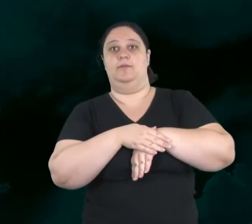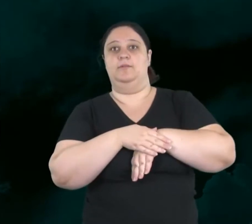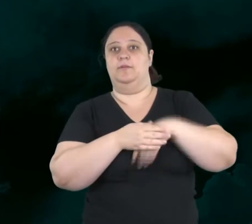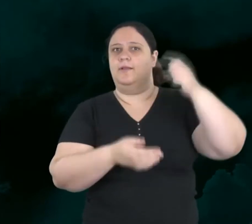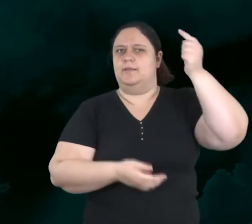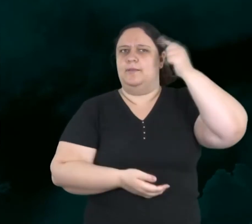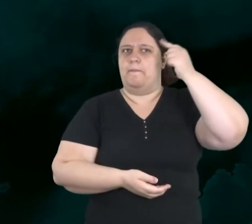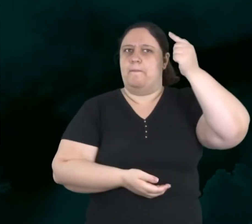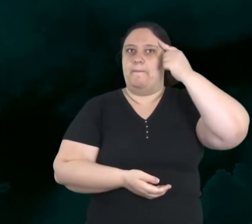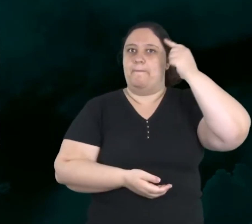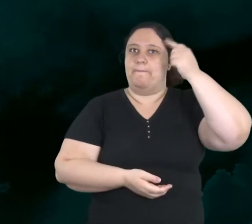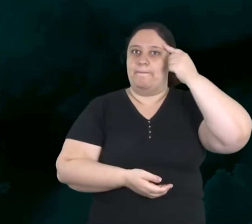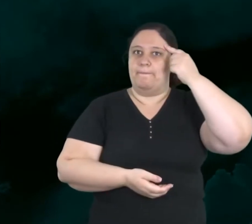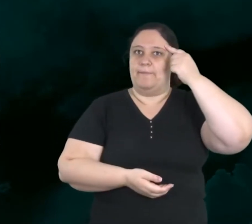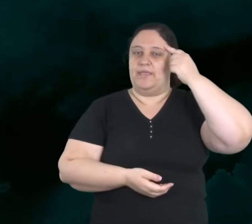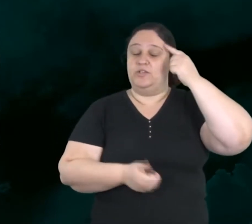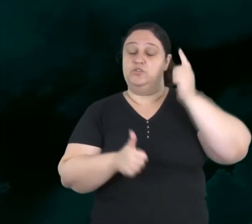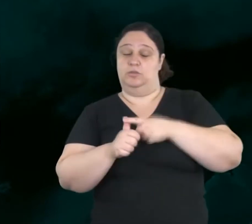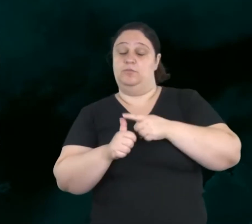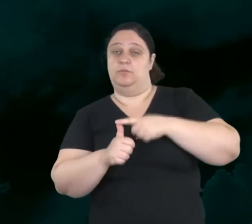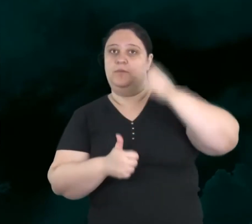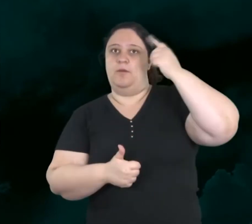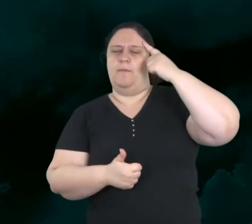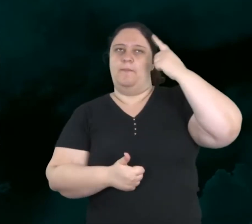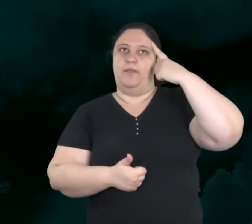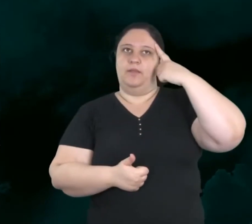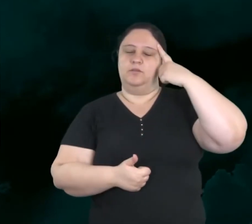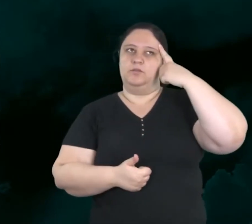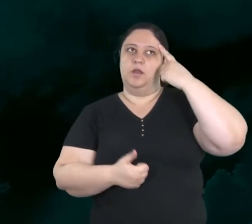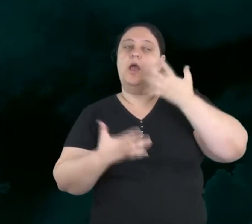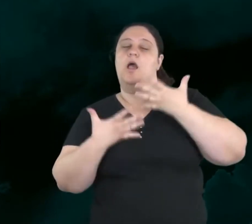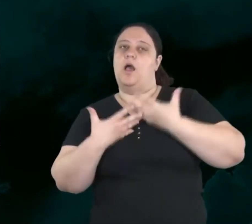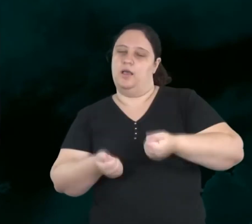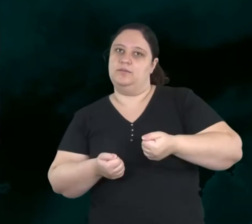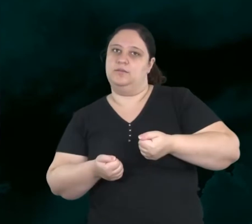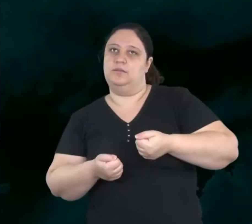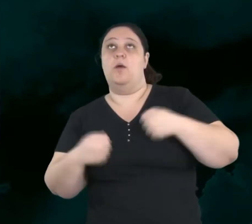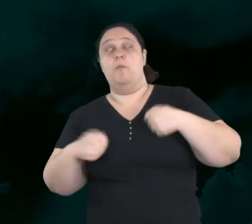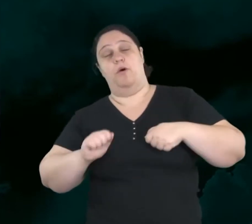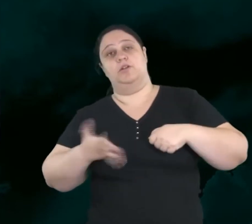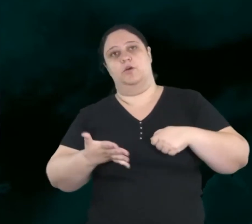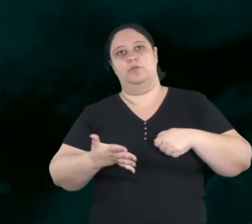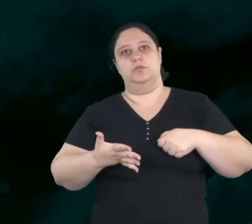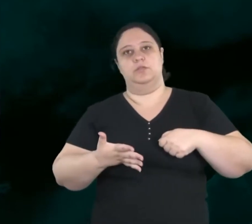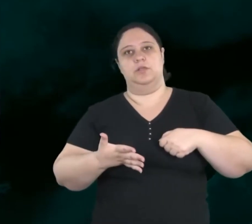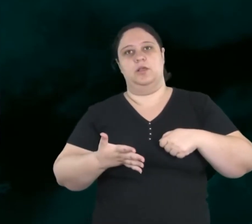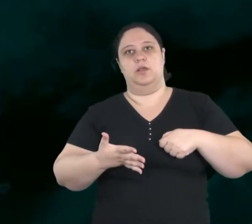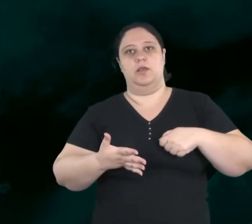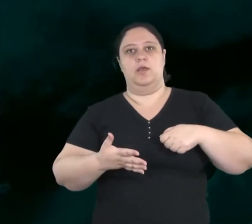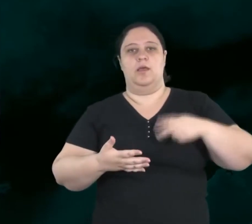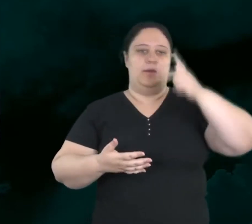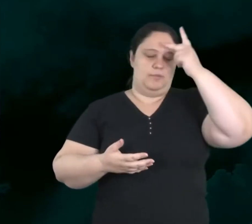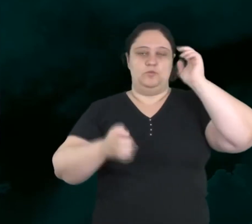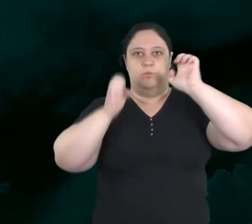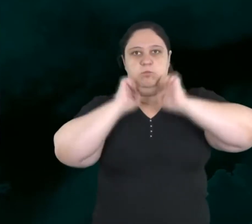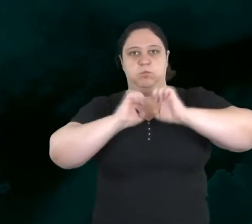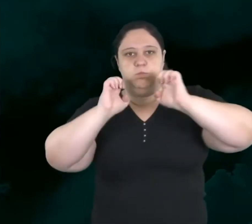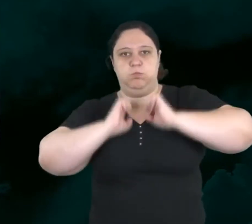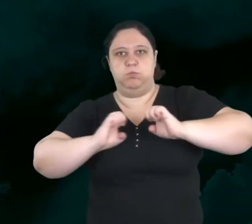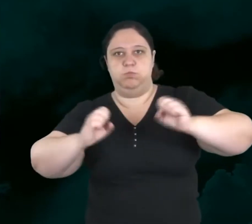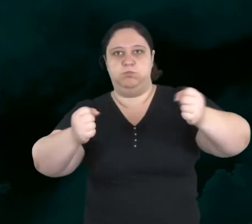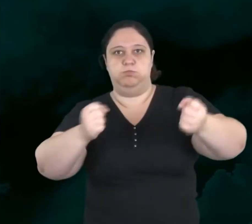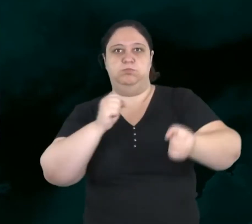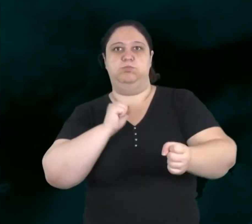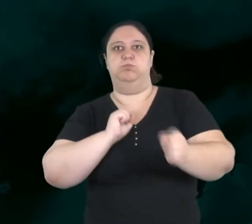mente. A nossa mente precisa aceitar. Às vezes nós ouvimos, mas como se não estivéssemos ouvindo. Muitas vezes